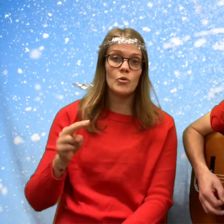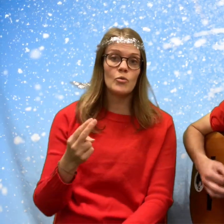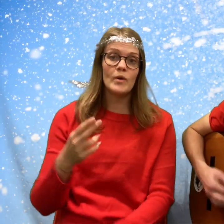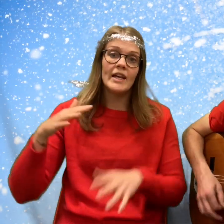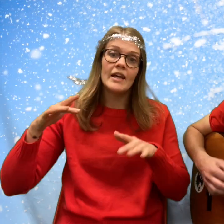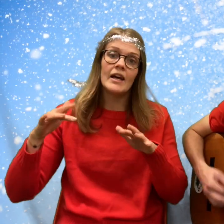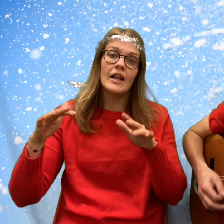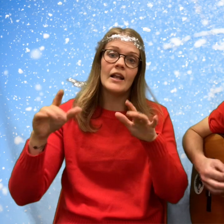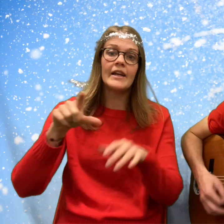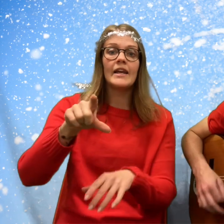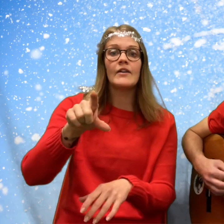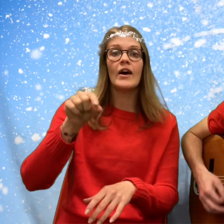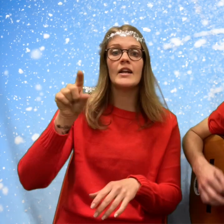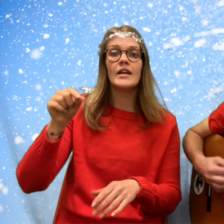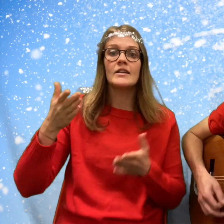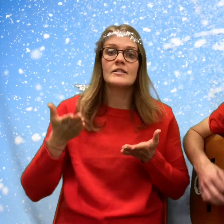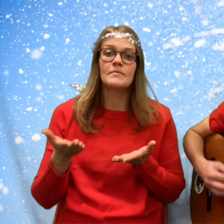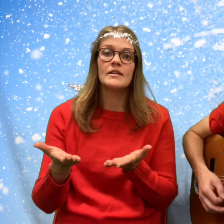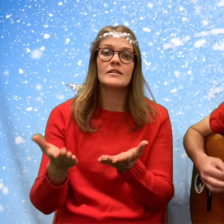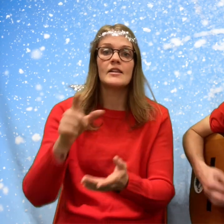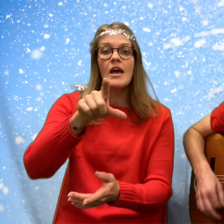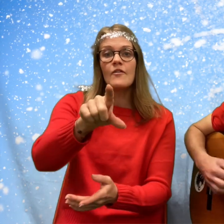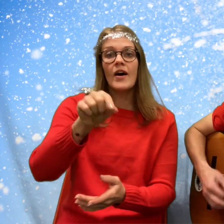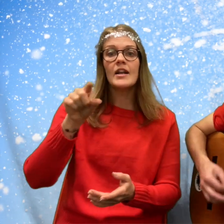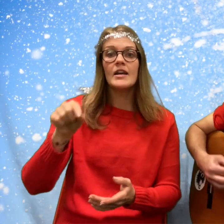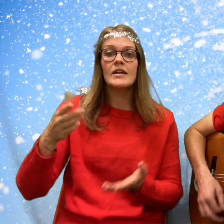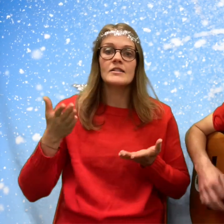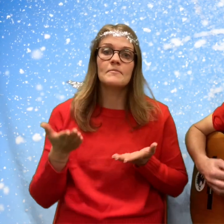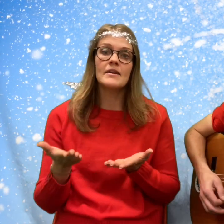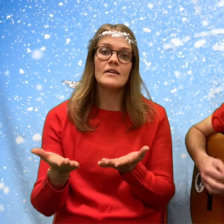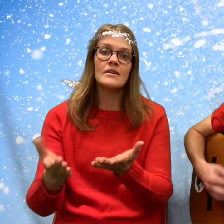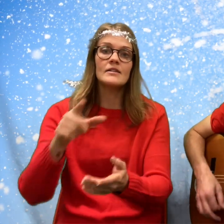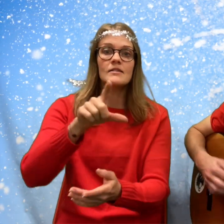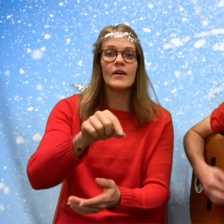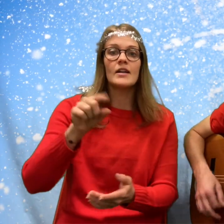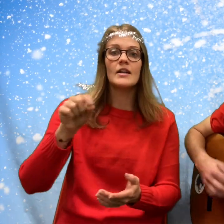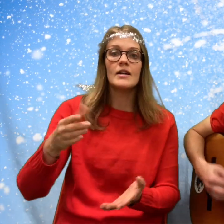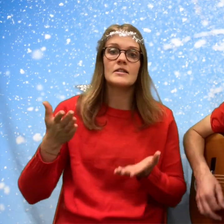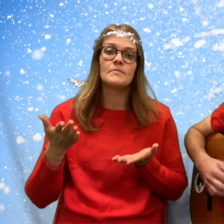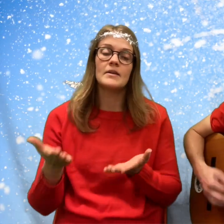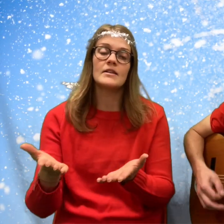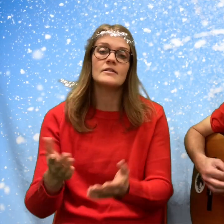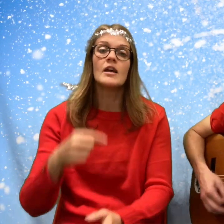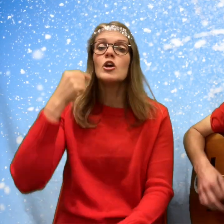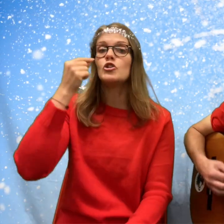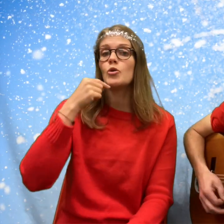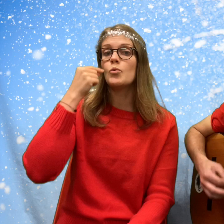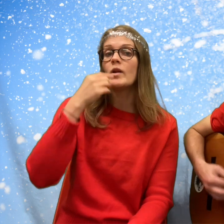Nu är eld i varje spis, varje spis, varje.